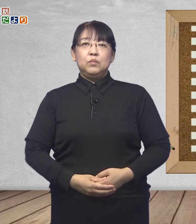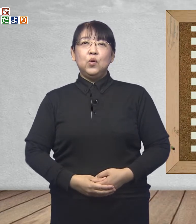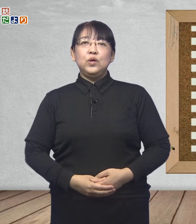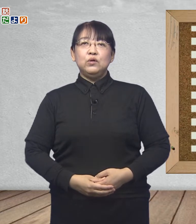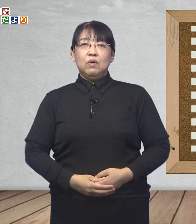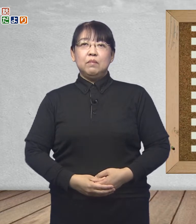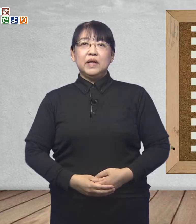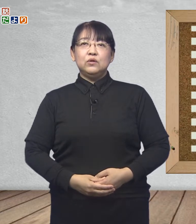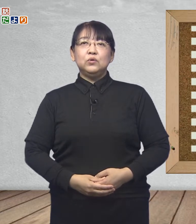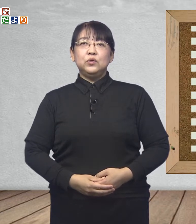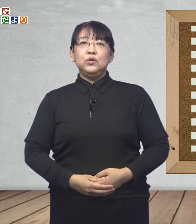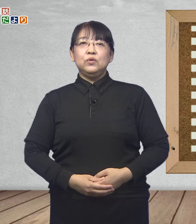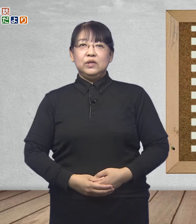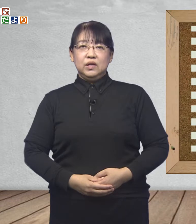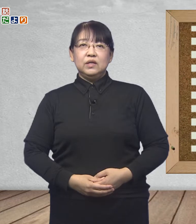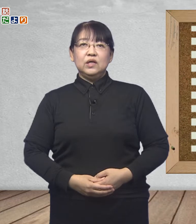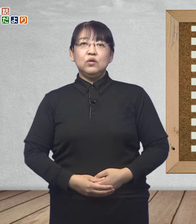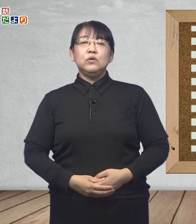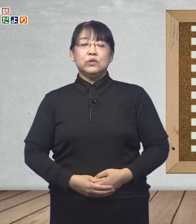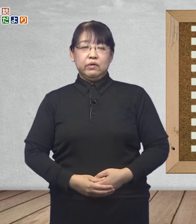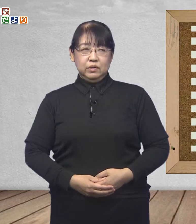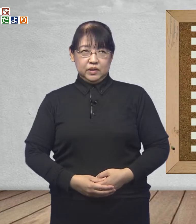病院は脈を取るように手首を触ります。